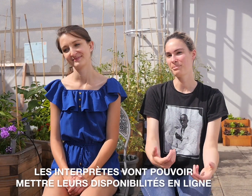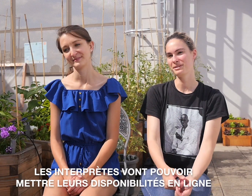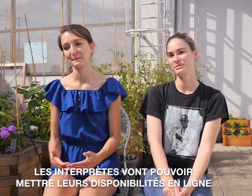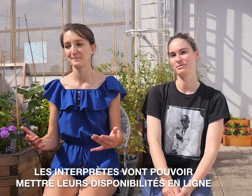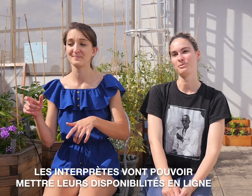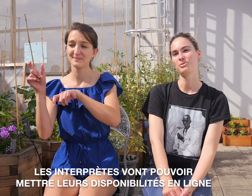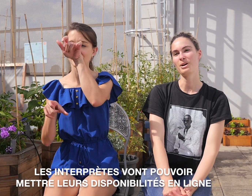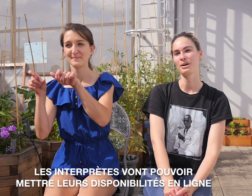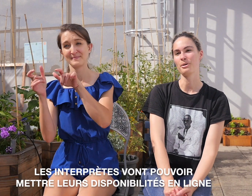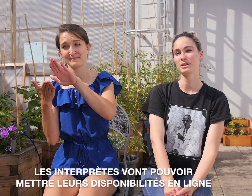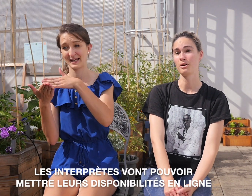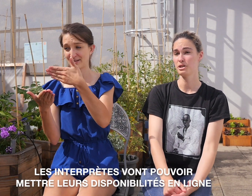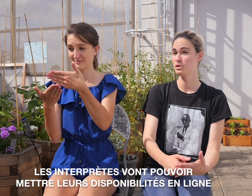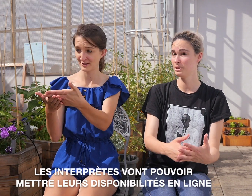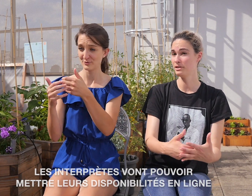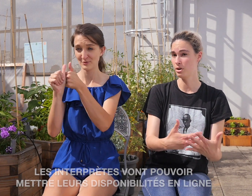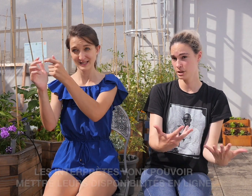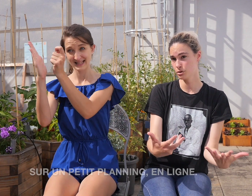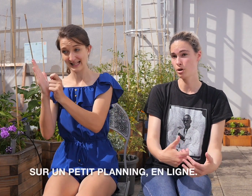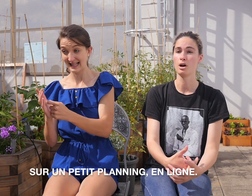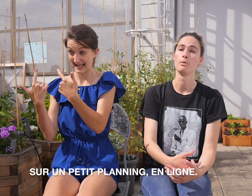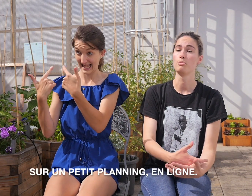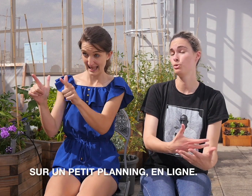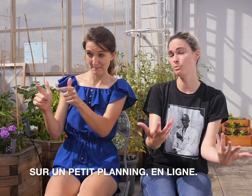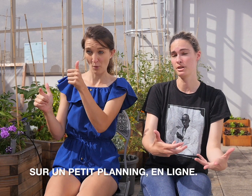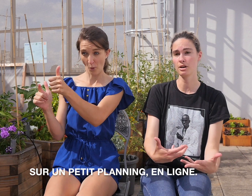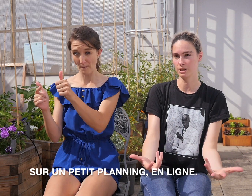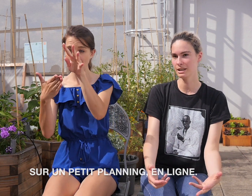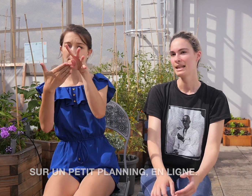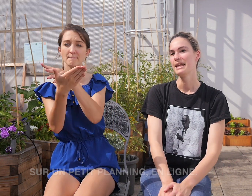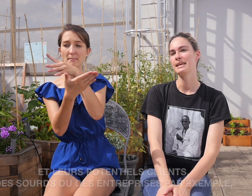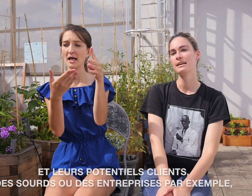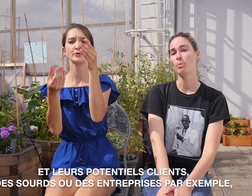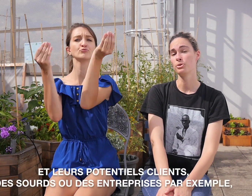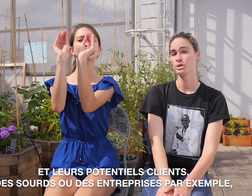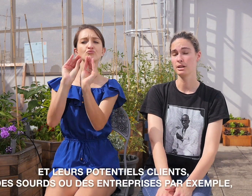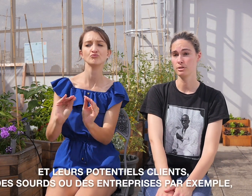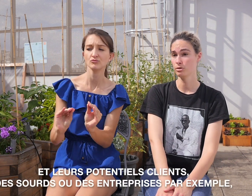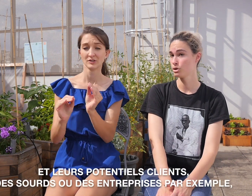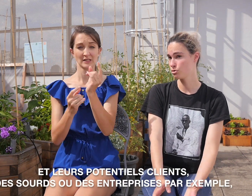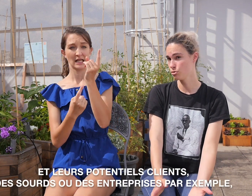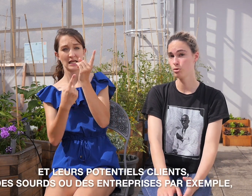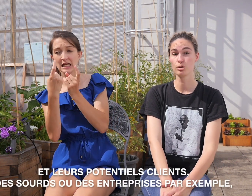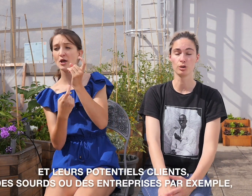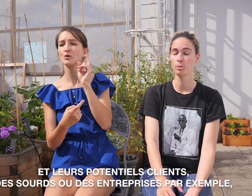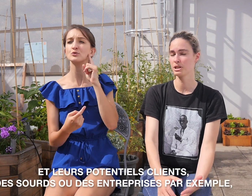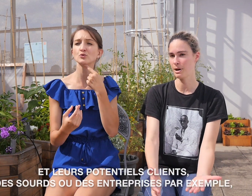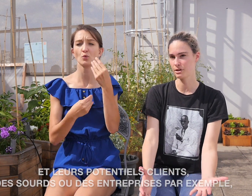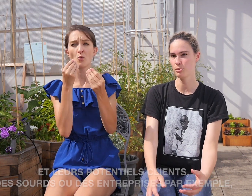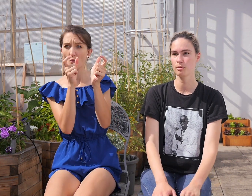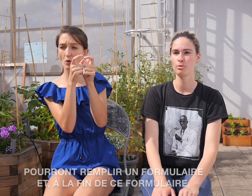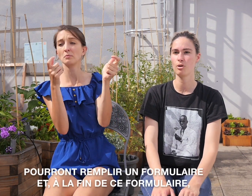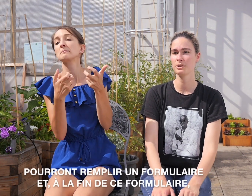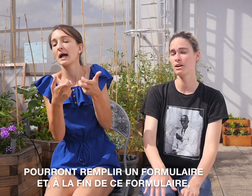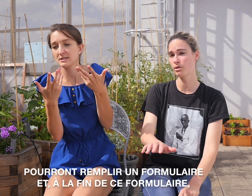Les interprètes vont pouvoir mettre leur disponibilité en ligne sur un petit planning en ligne et leurs potentiels clients, des sourds ou des entreprises